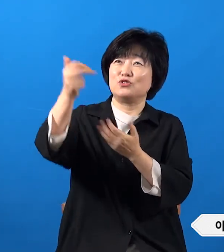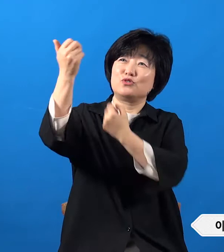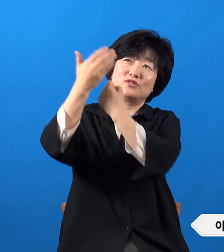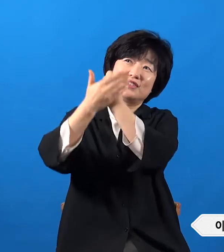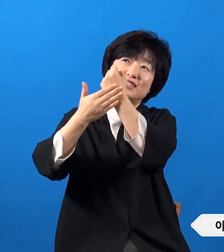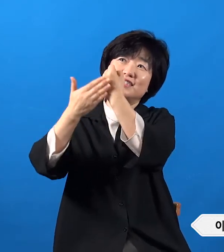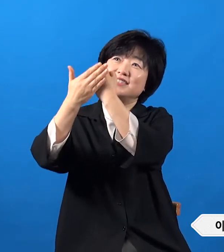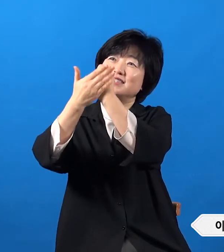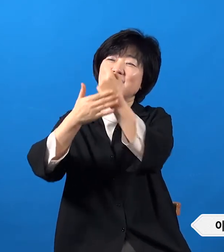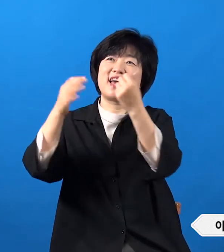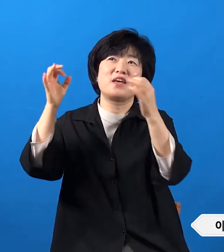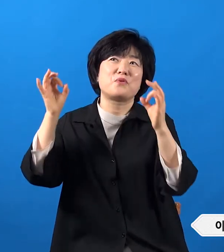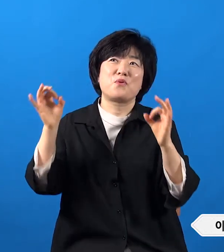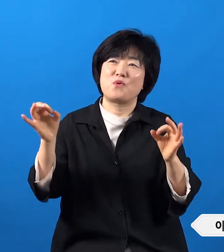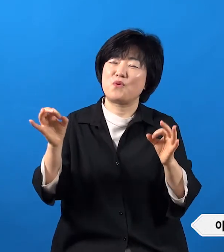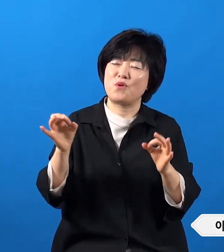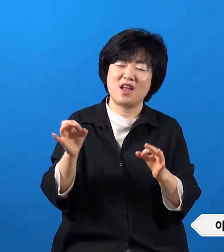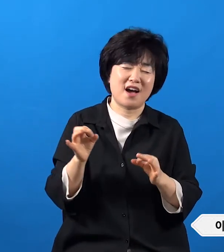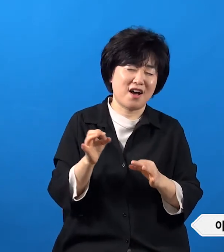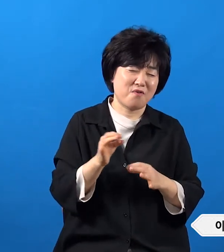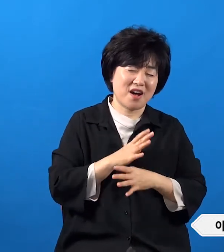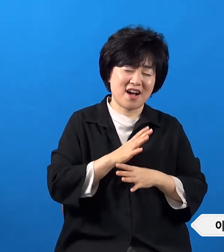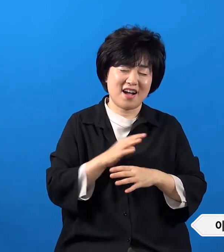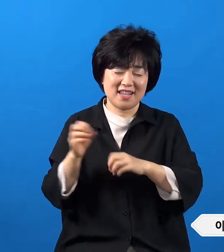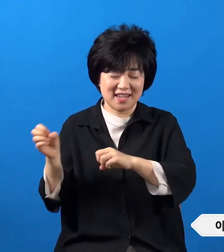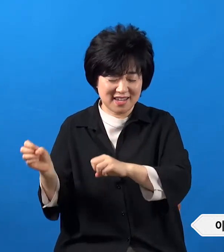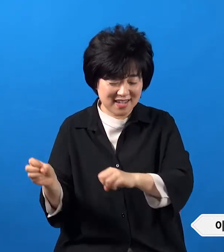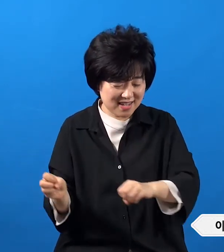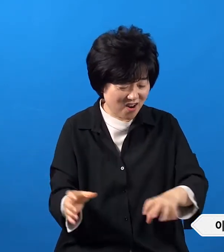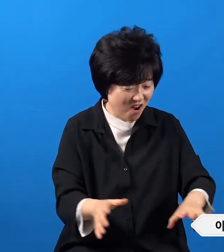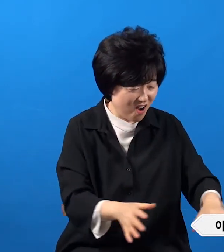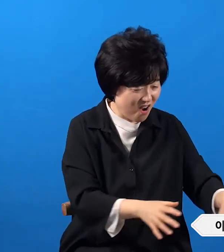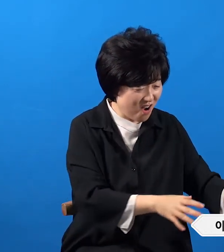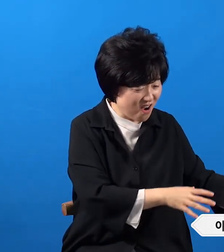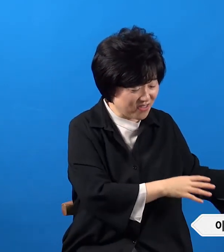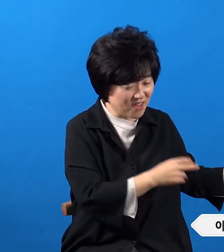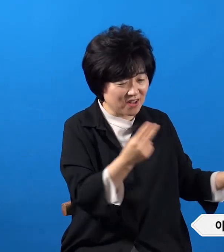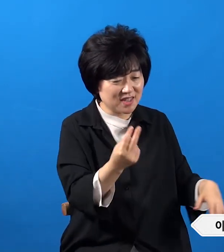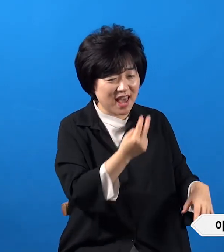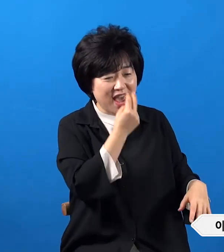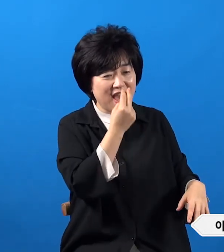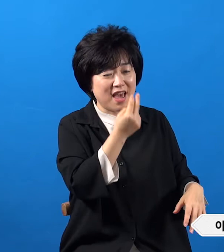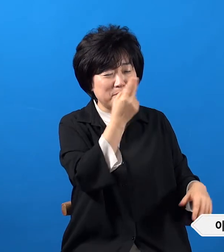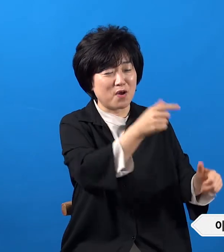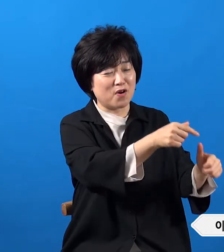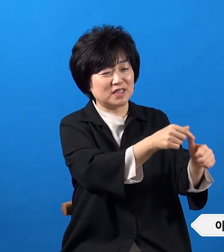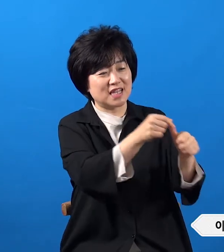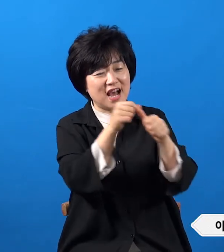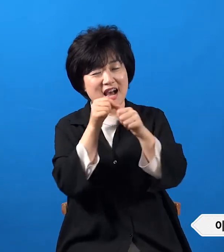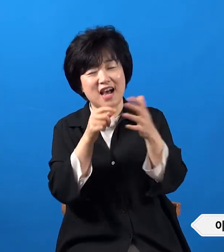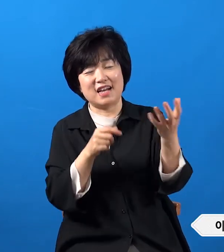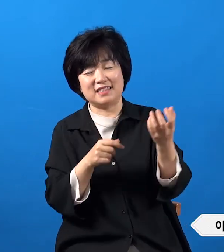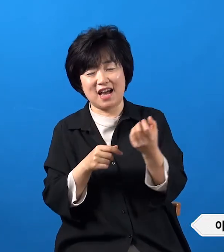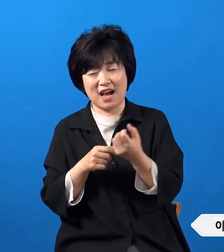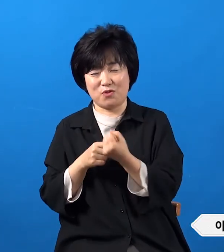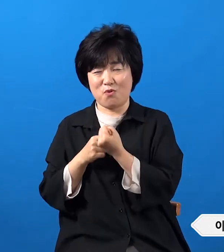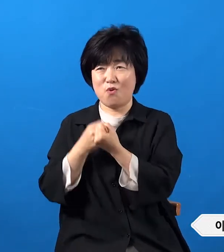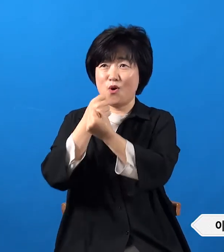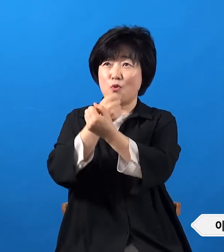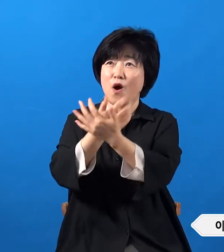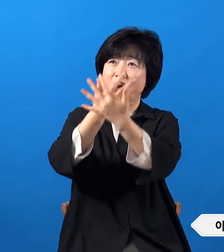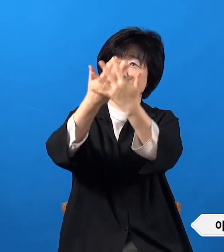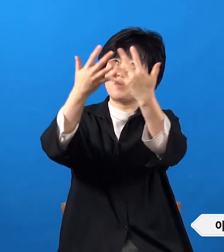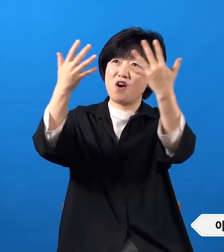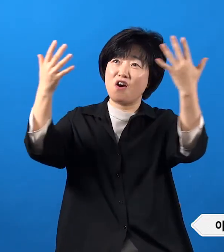광명을 얻었네. 큰 죄악에서 건지신 주 은혜에 고마워. 나 처음 믿은